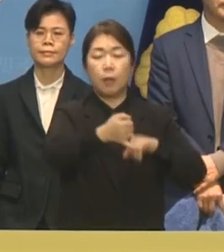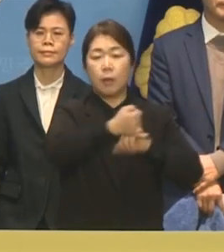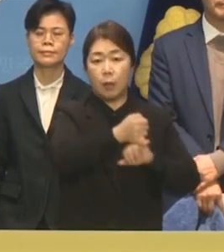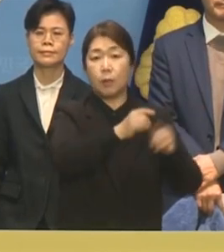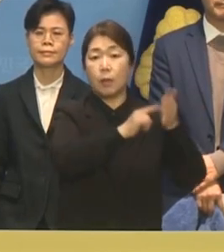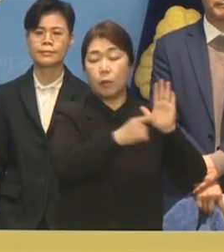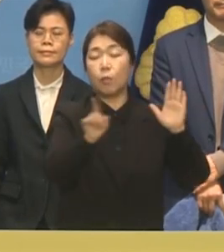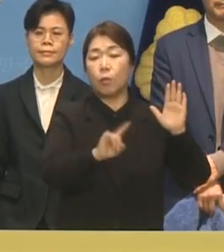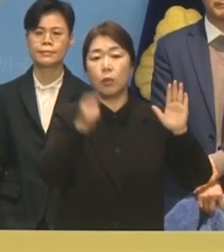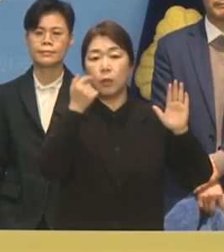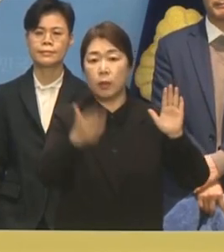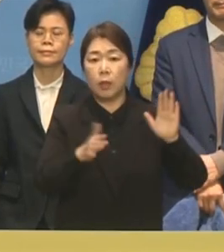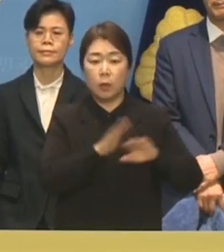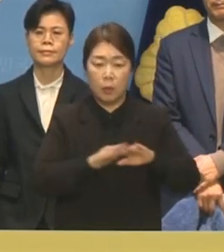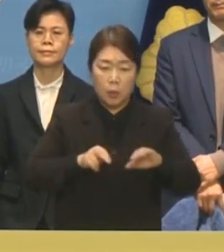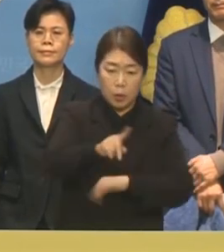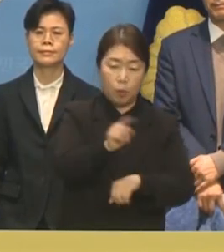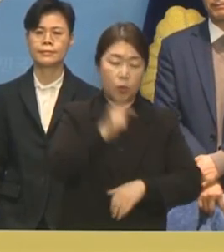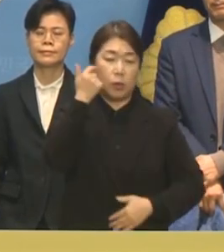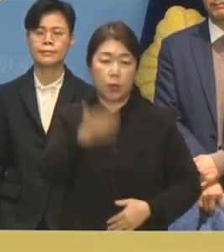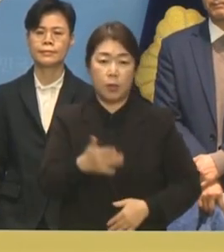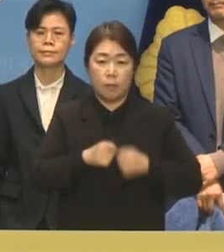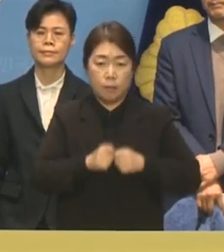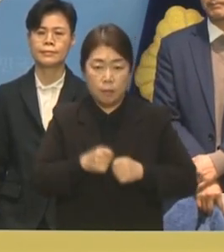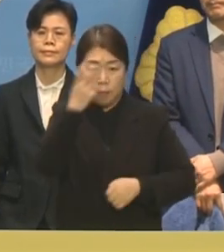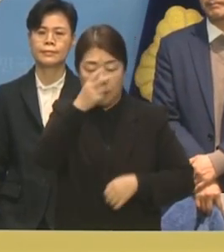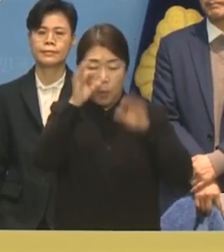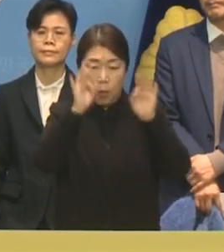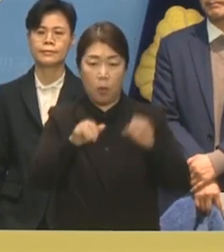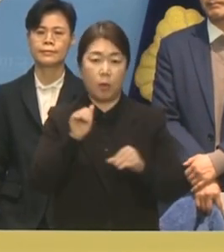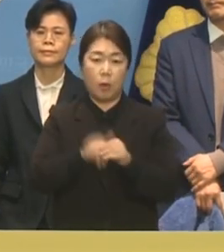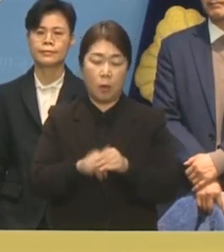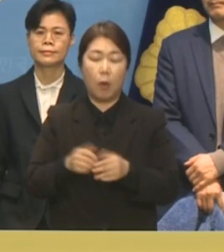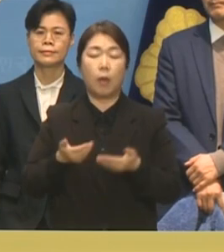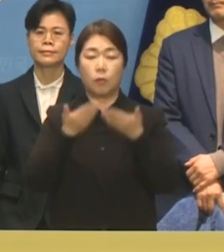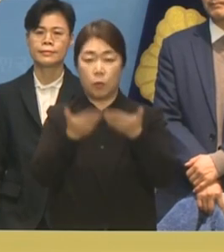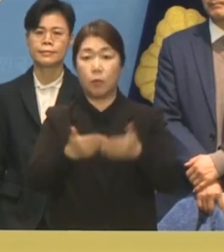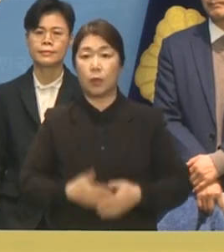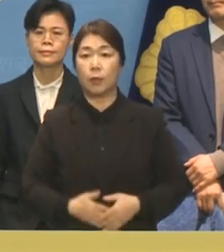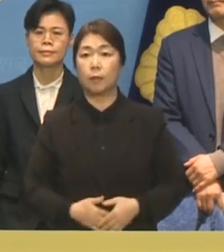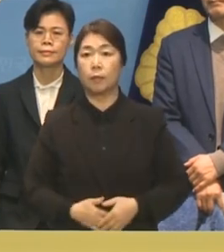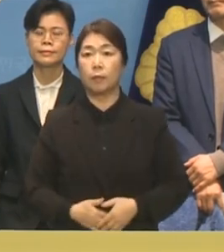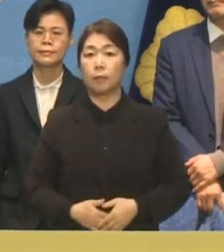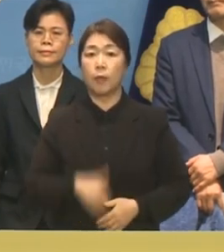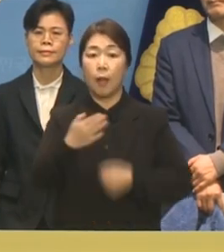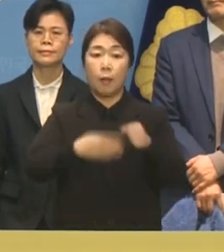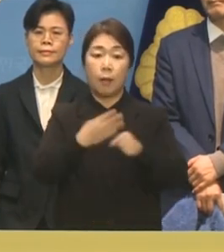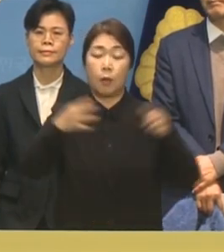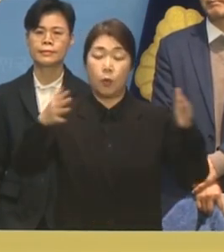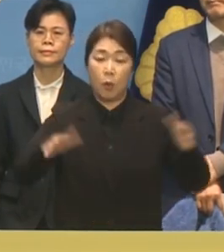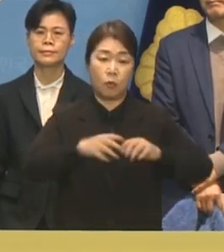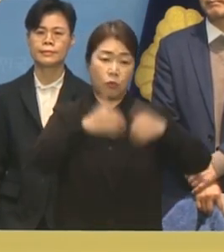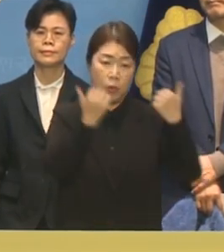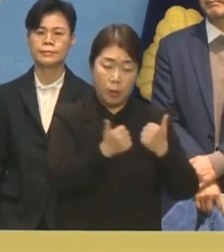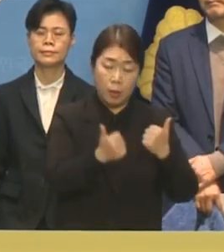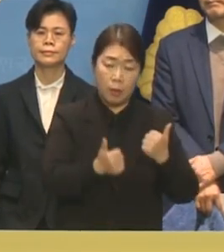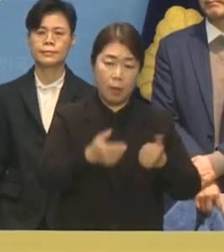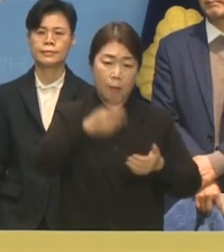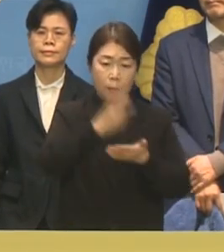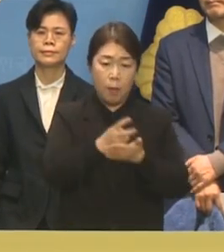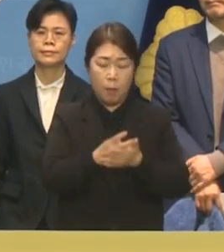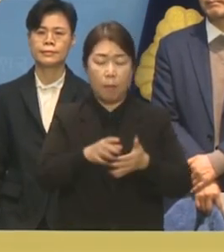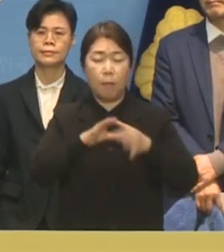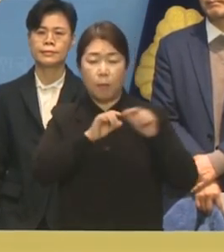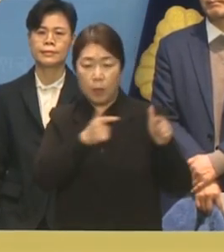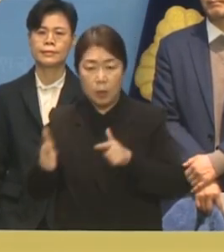약속하고 무엇을 이행했는지를 엄중히 가려 선거에 임하고자 합니다. 그 4년 동안 국회는 많은 법률을